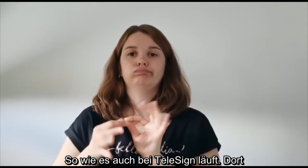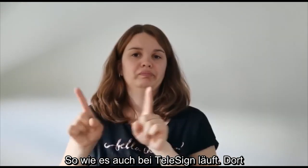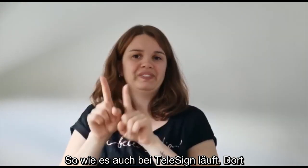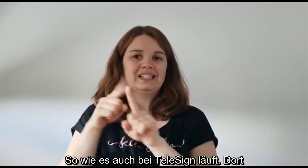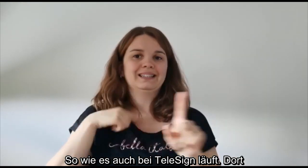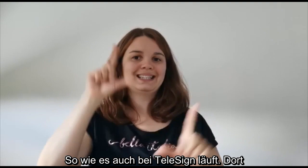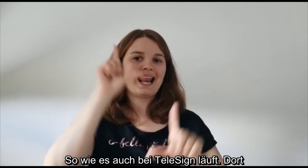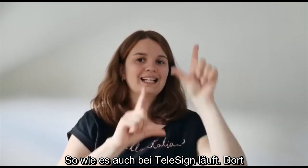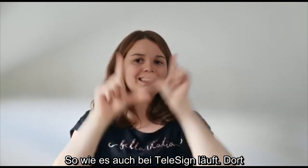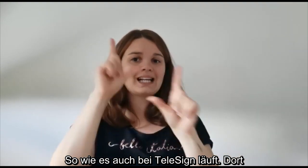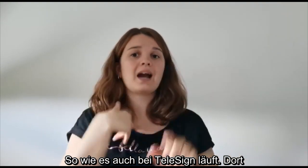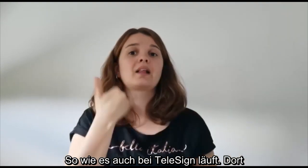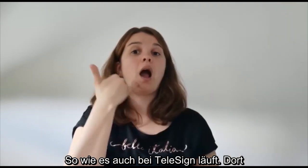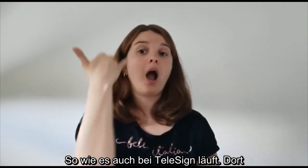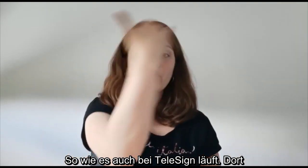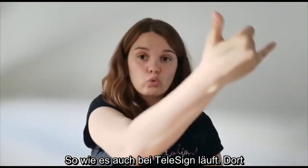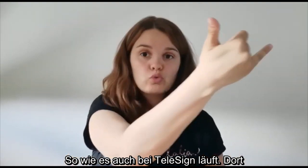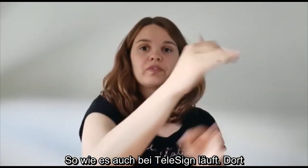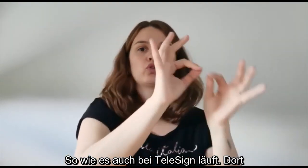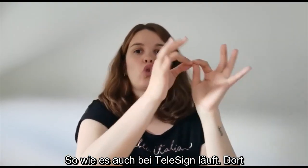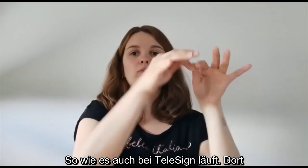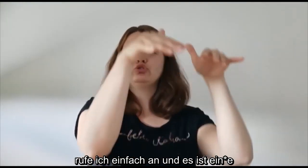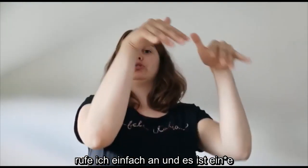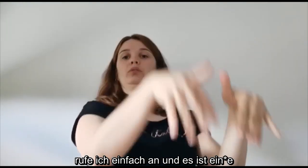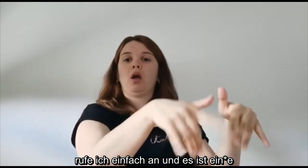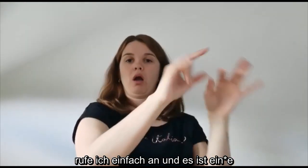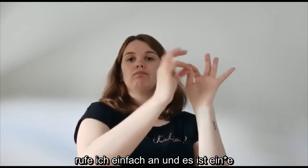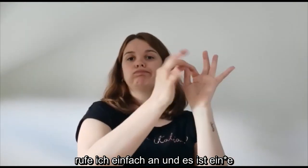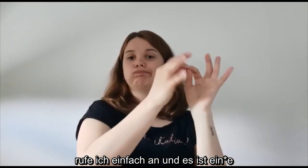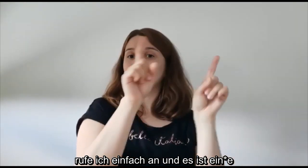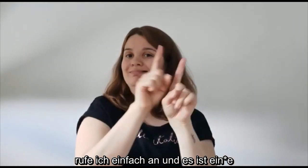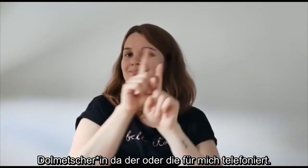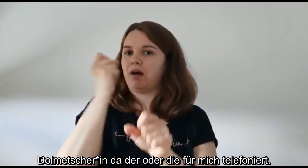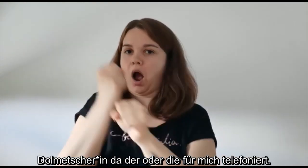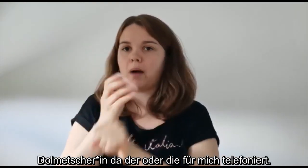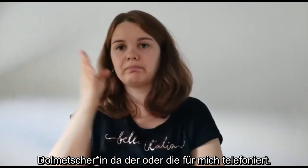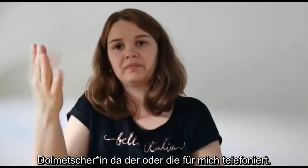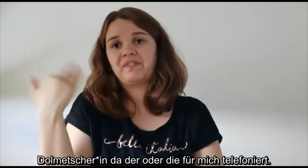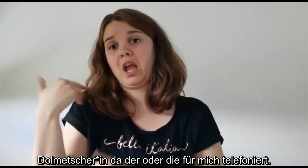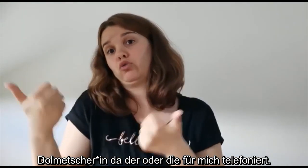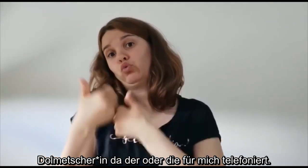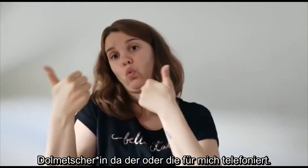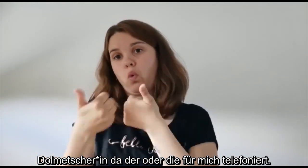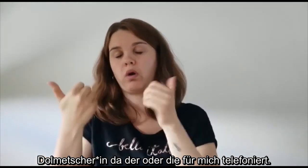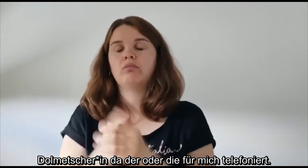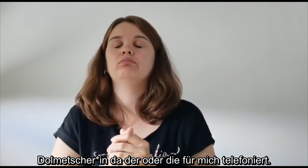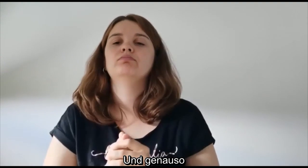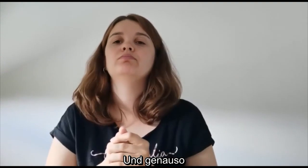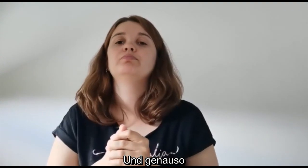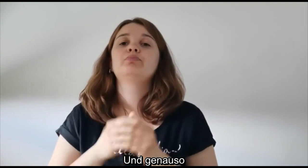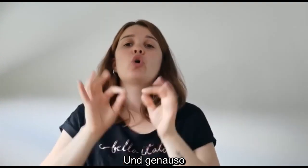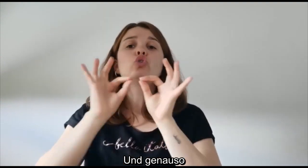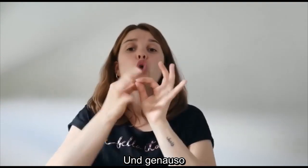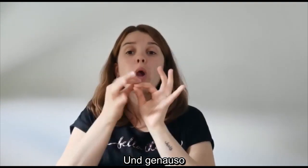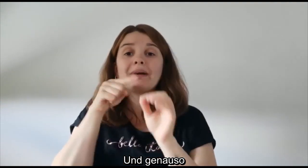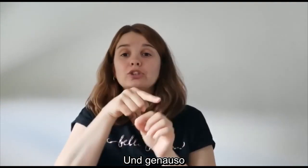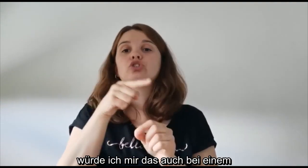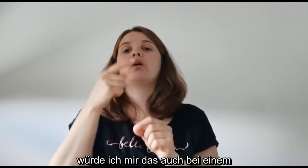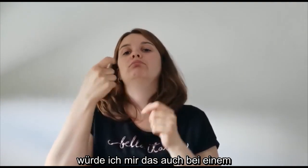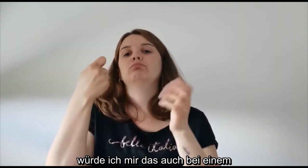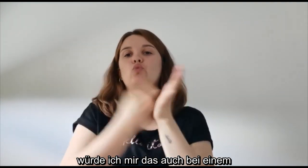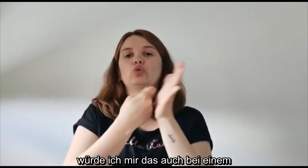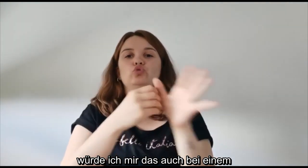So wie es auch bei TeleSign läuft Dort rufe ich einfach an Und es ist ein Dolmetscher da Der für mich telefoniert Und genauso